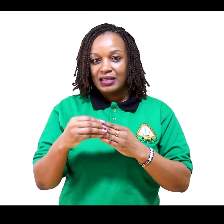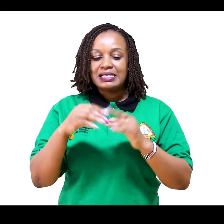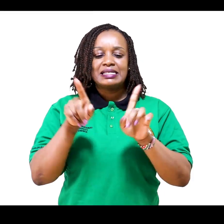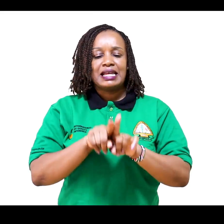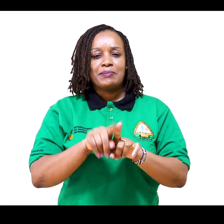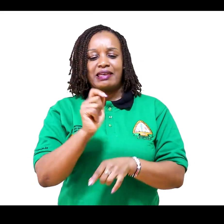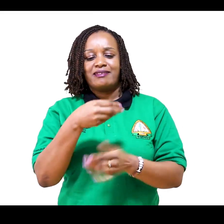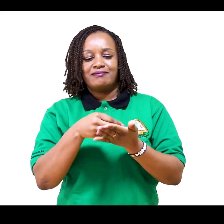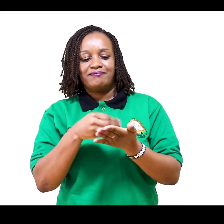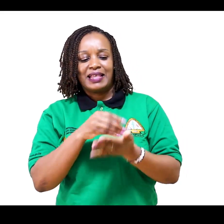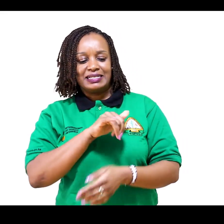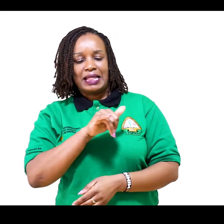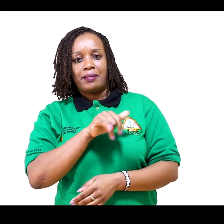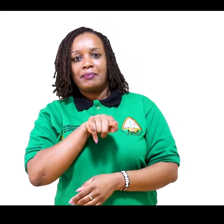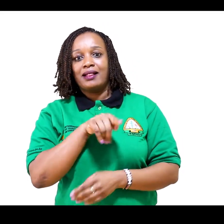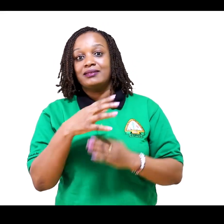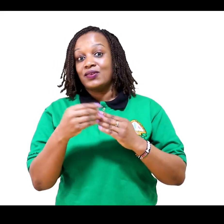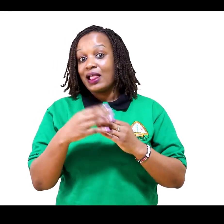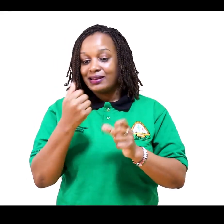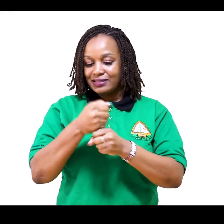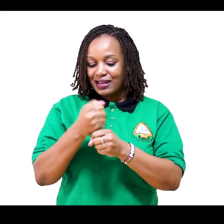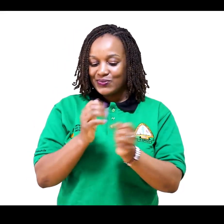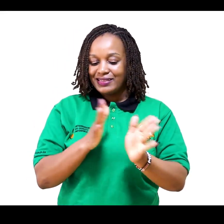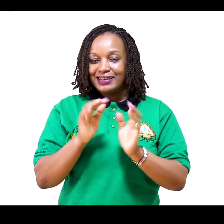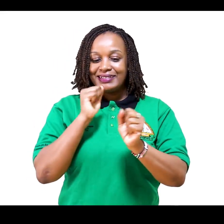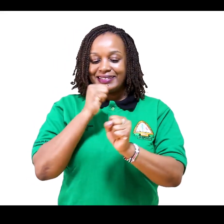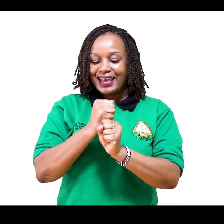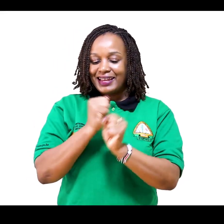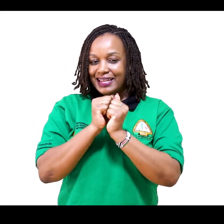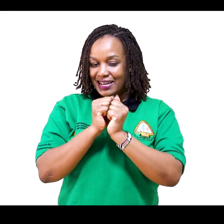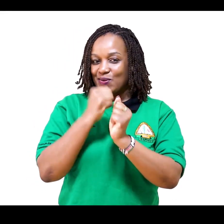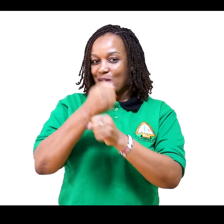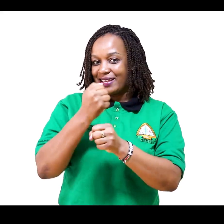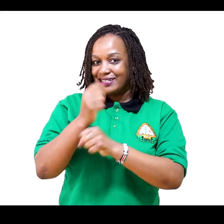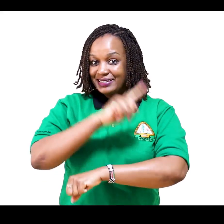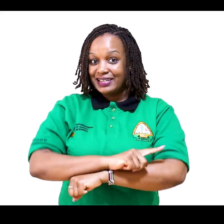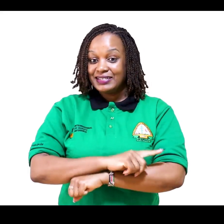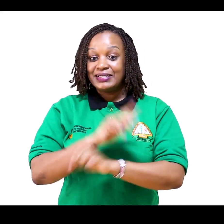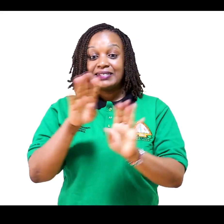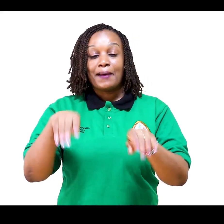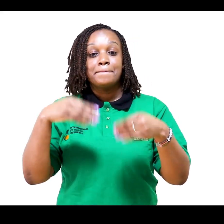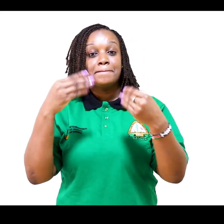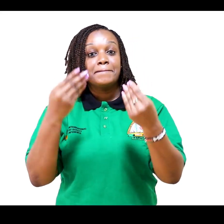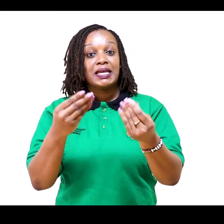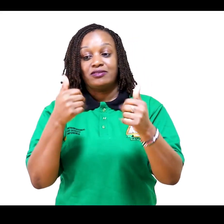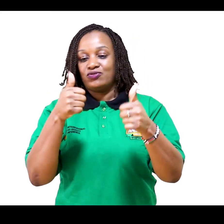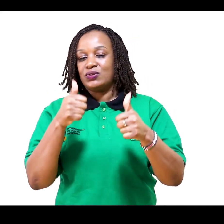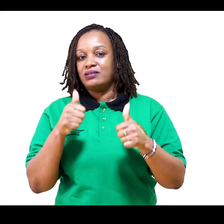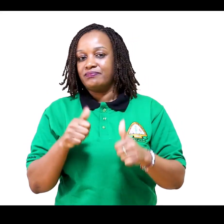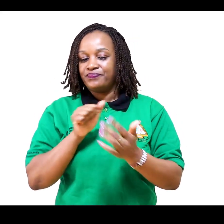$160 au sawa na shilingi na inafanywa kwa siku 10 za kazi. Ili kuwasilisha notisi ya gazeti